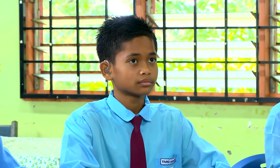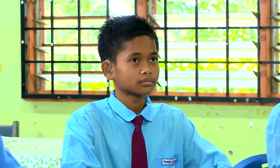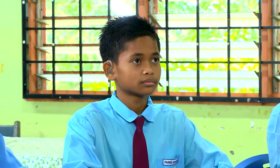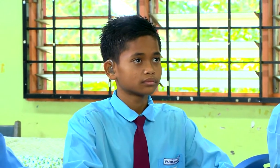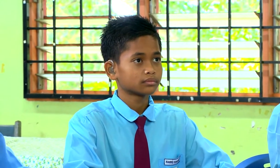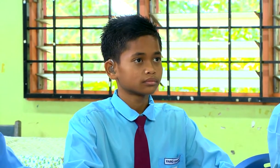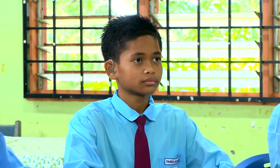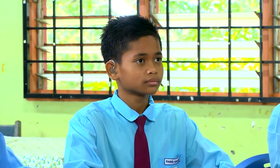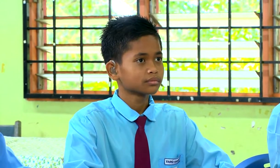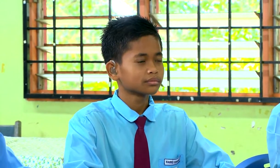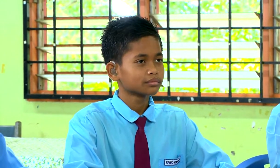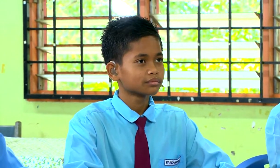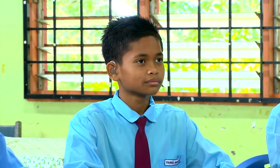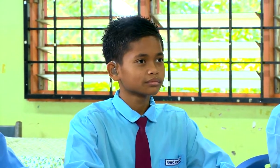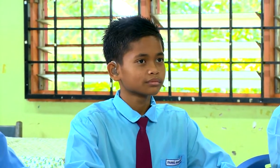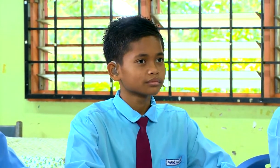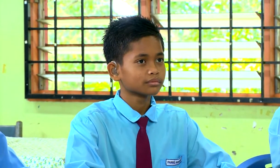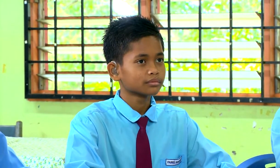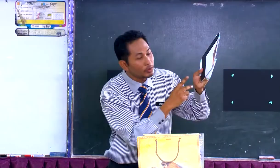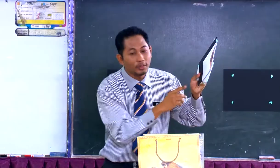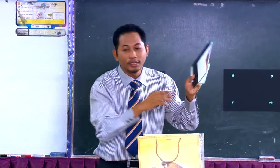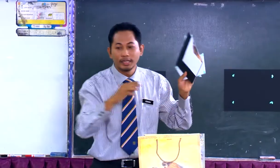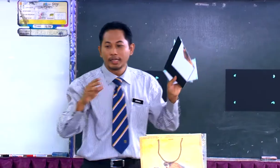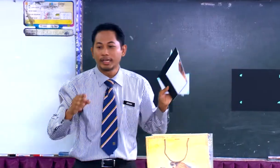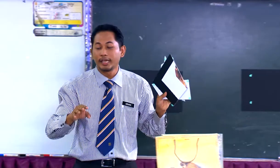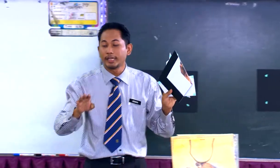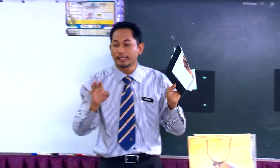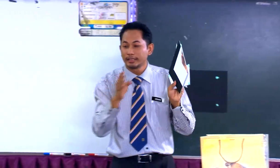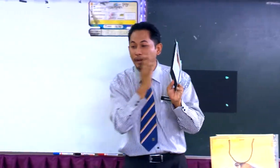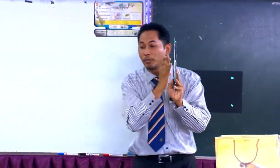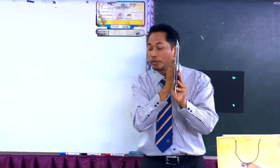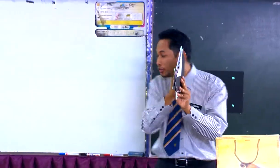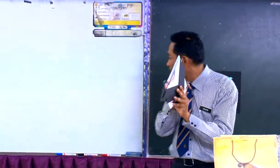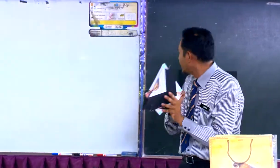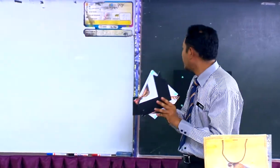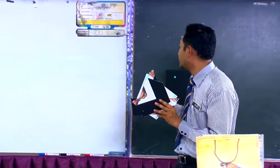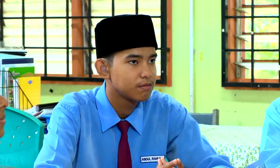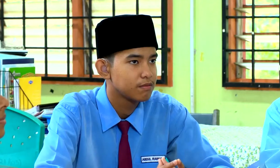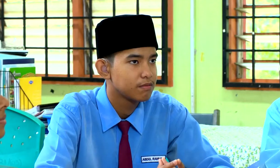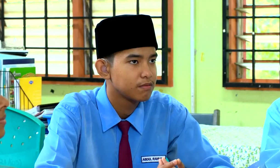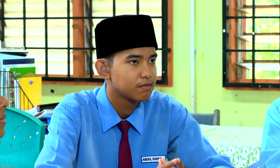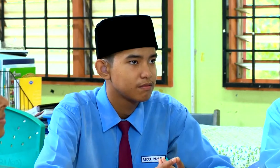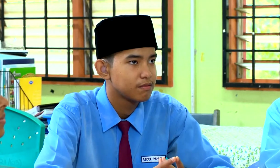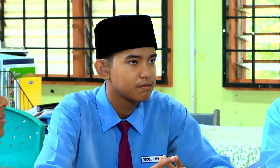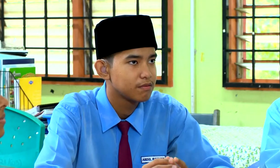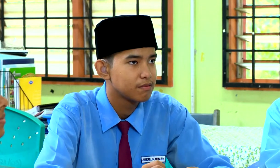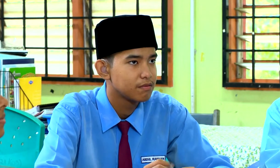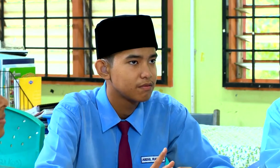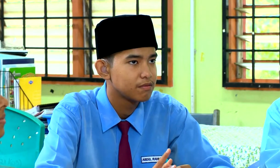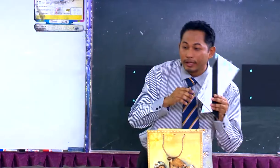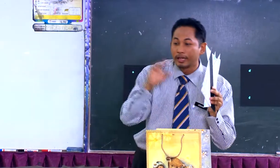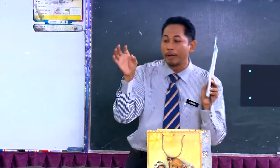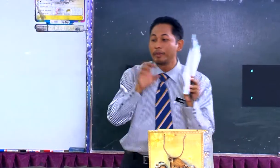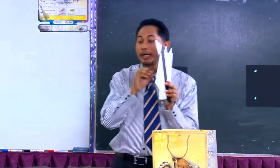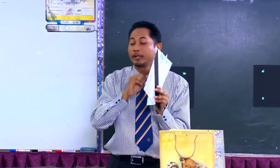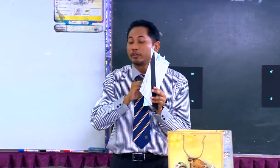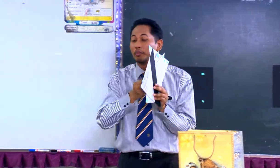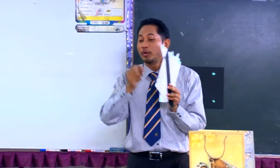Saya tahu gambar apa ni. Saya dah potong. Okey, nak sambung susun balik kat sini. Faham? Gambar nombor